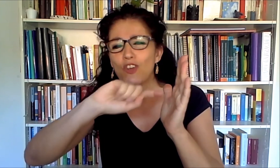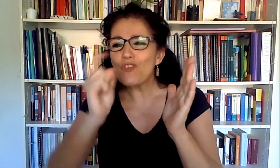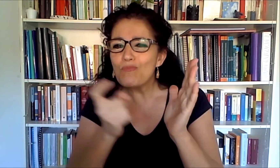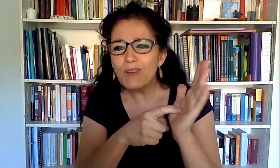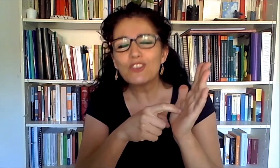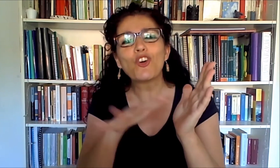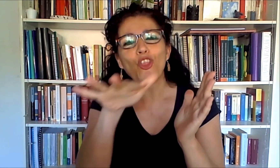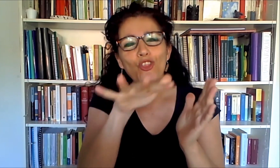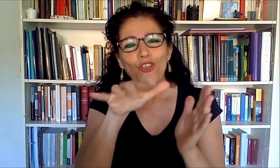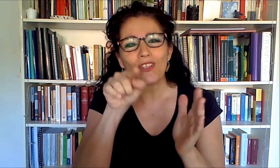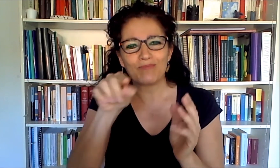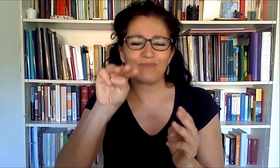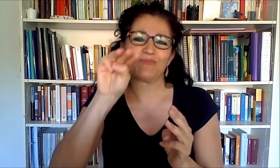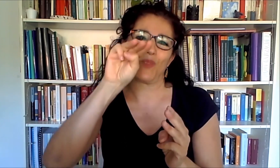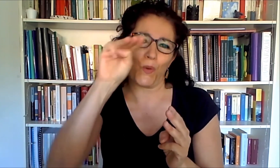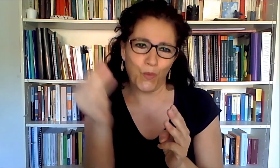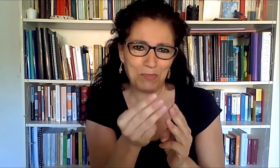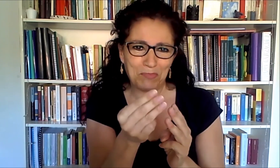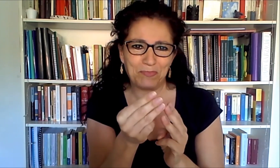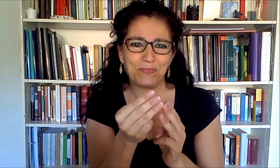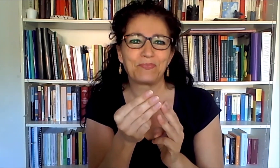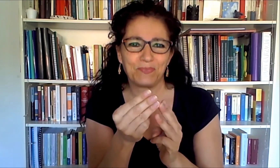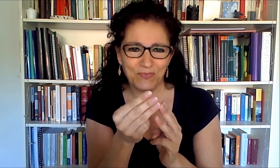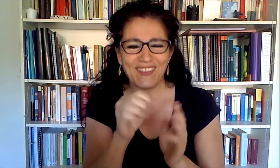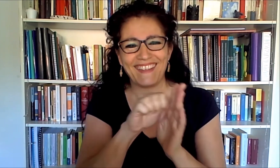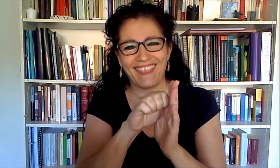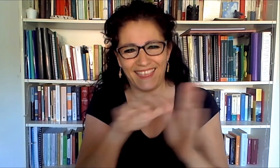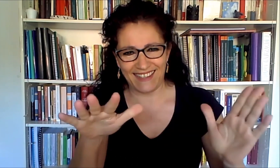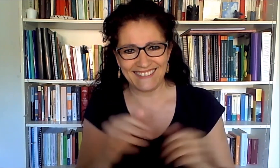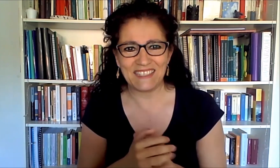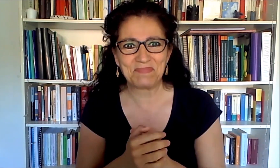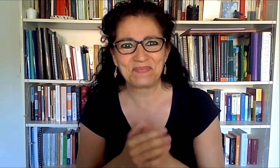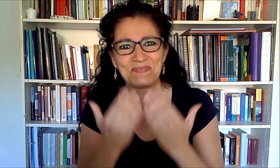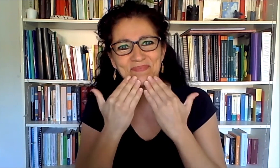española en la web del CNLSE. Muchas gracias.